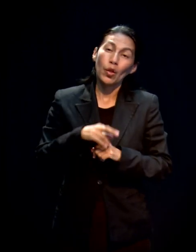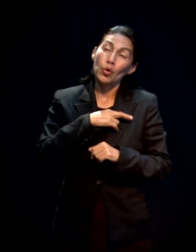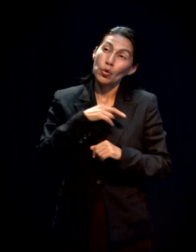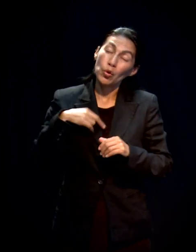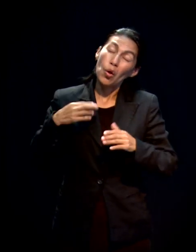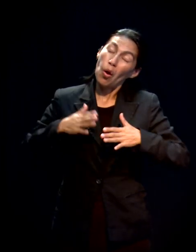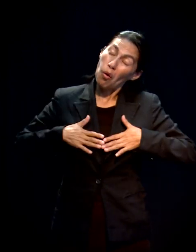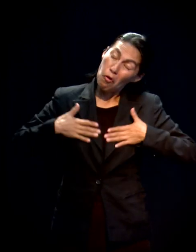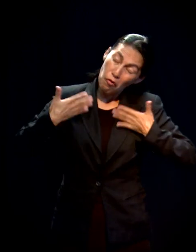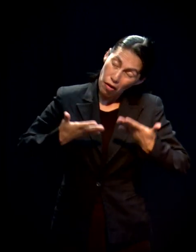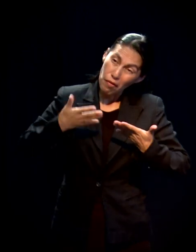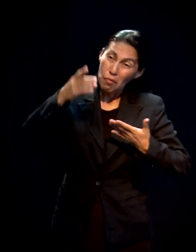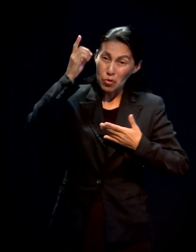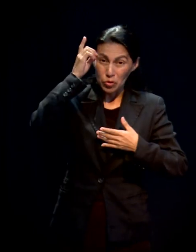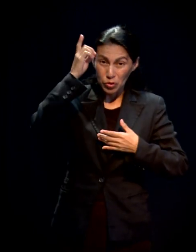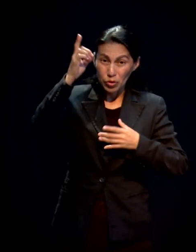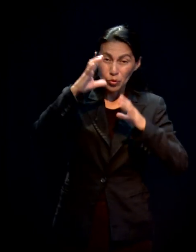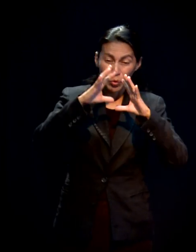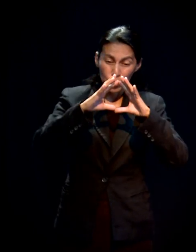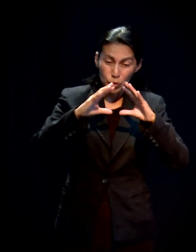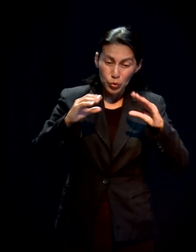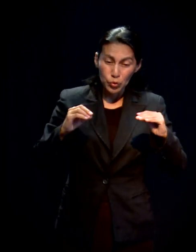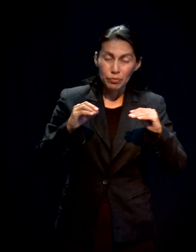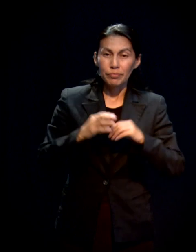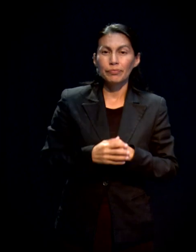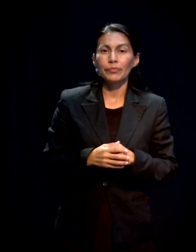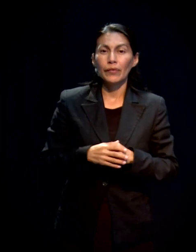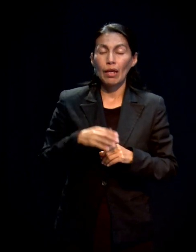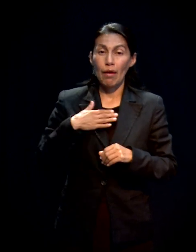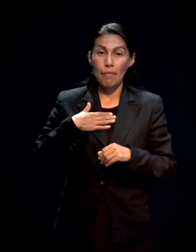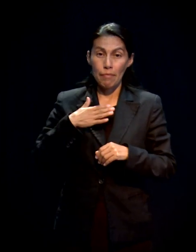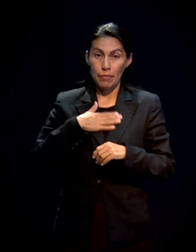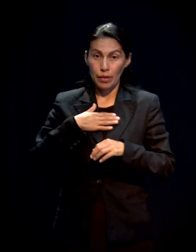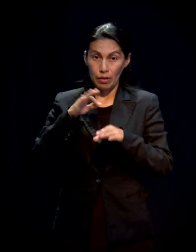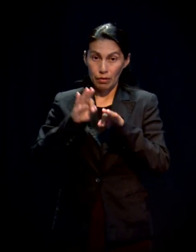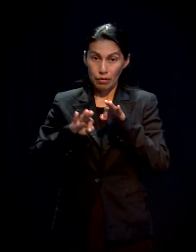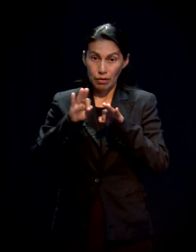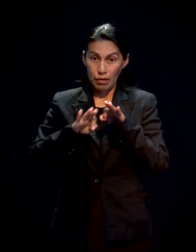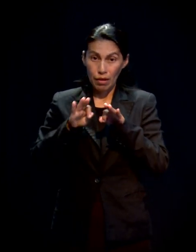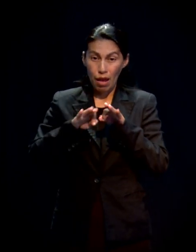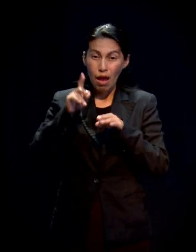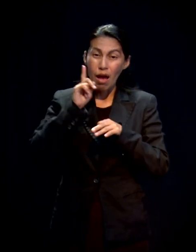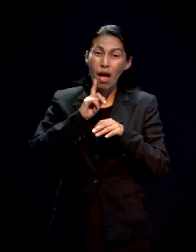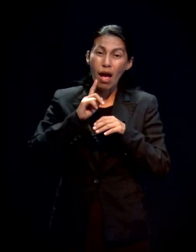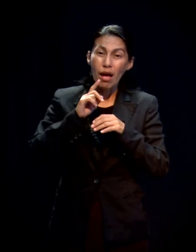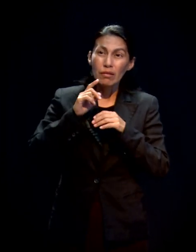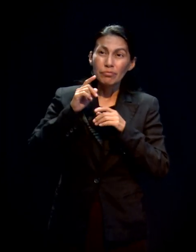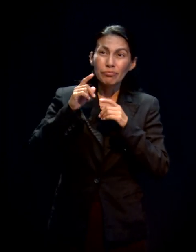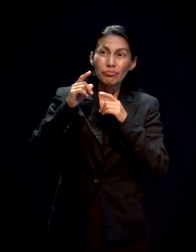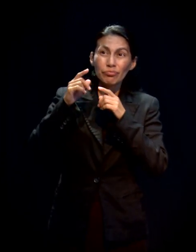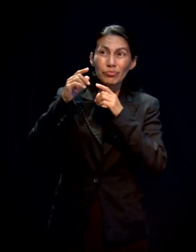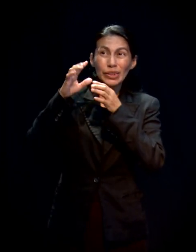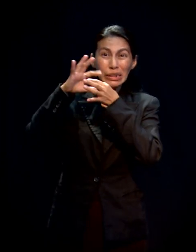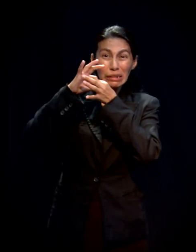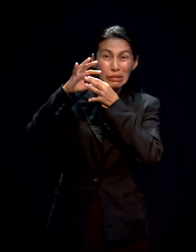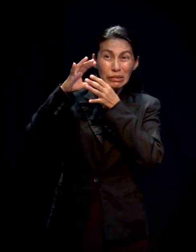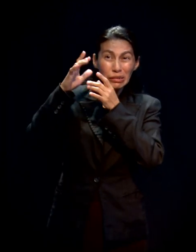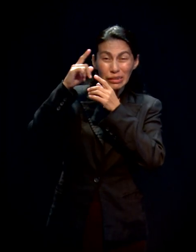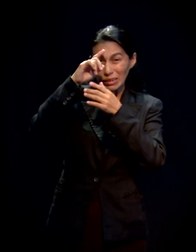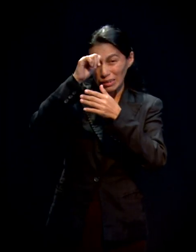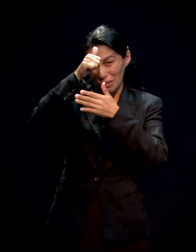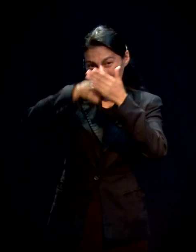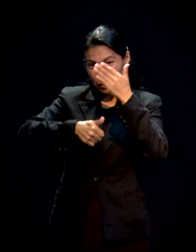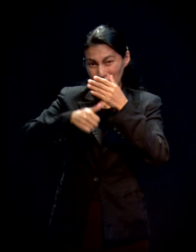éste emitía en esos momentos no estaba como apegada a la iglesia entonces éste mi